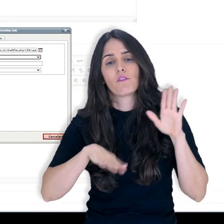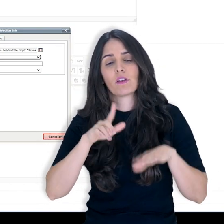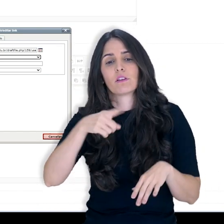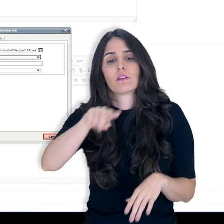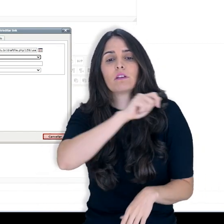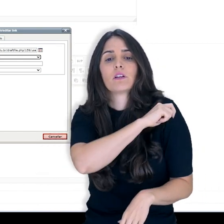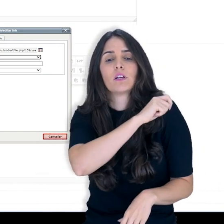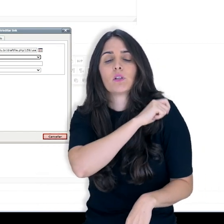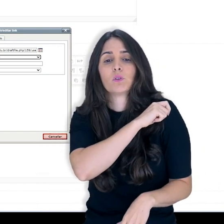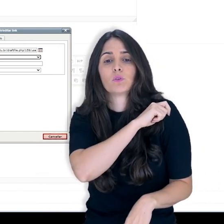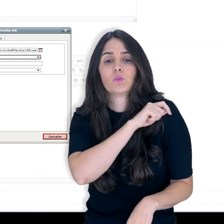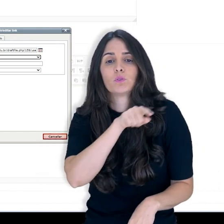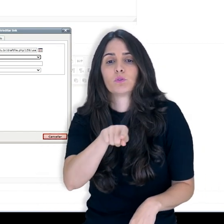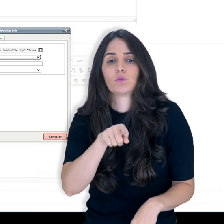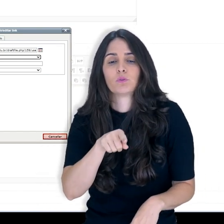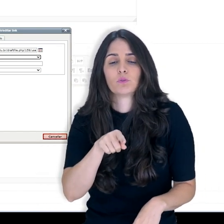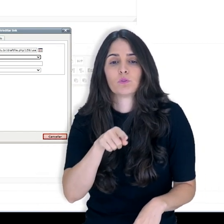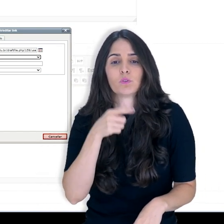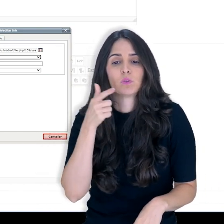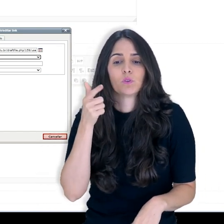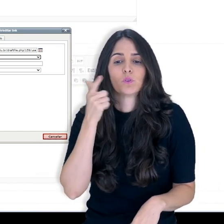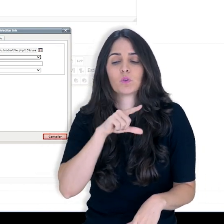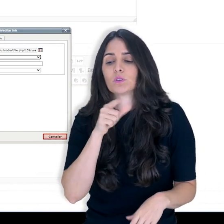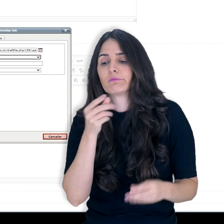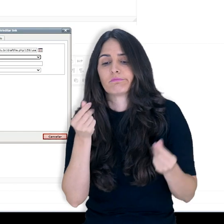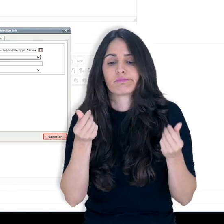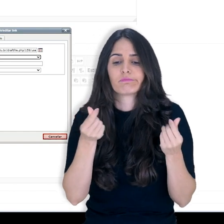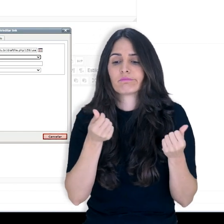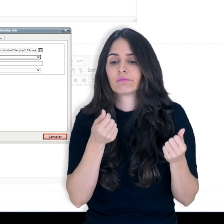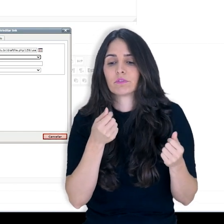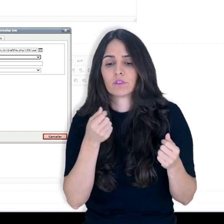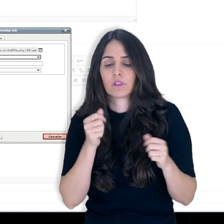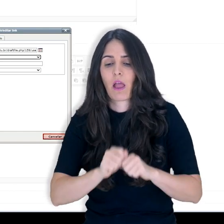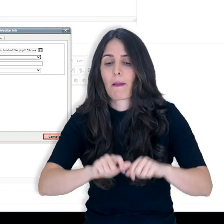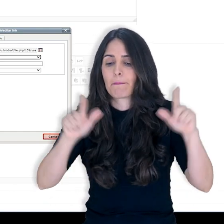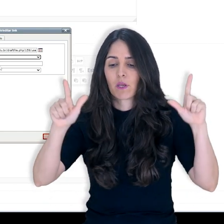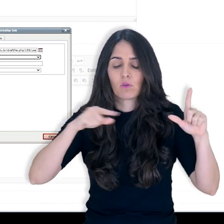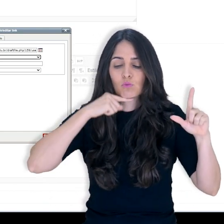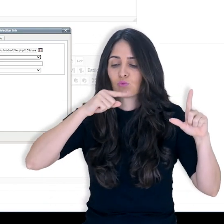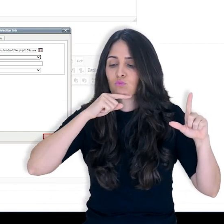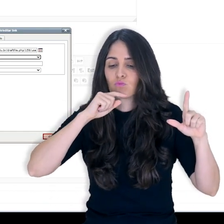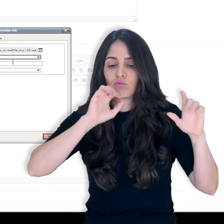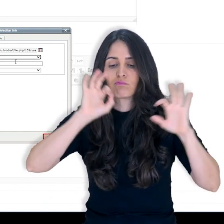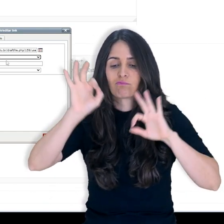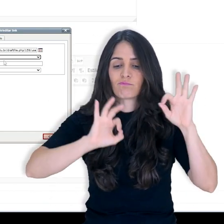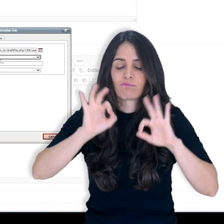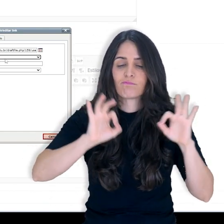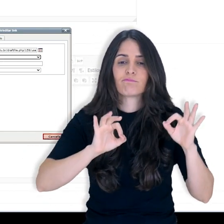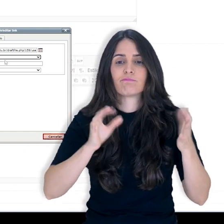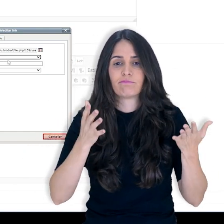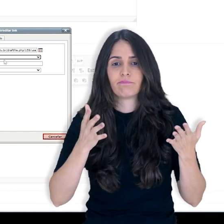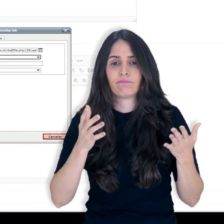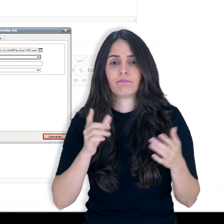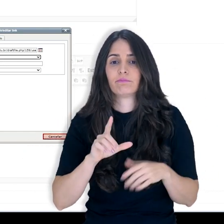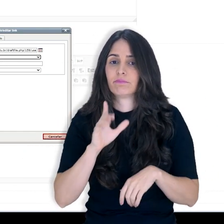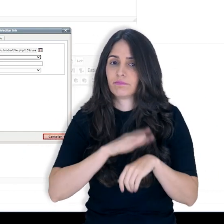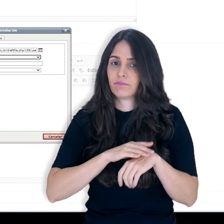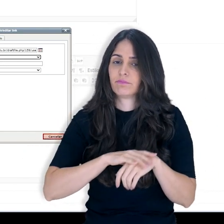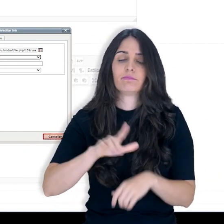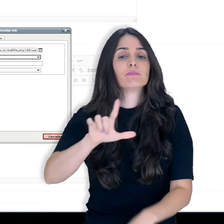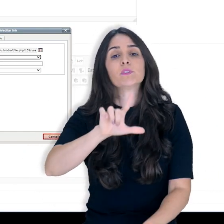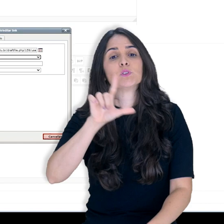que às vezes o aluno vai para o arquivo se perde da sala então após escolher a opção